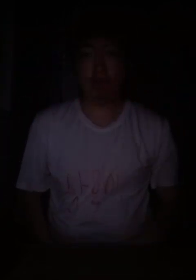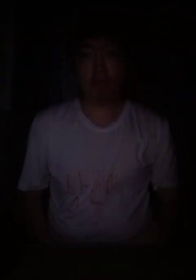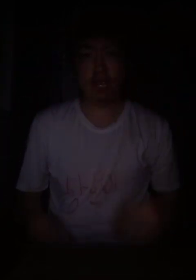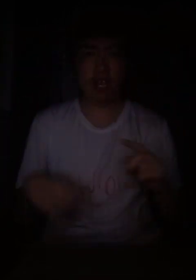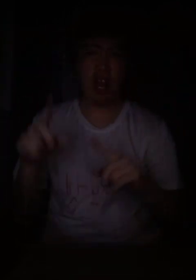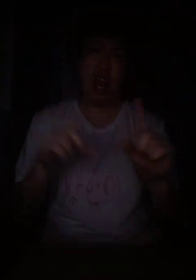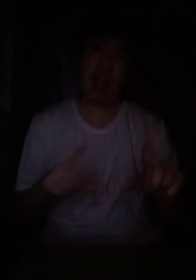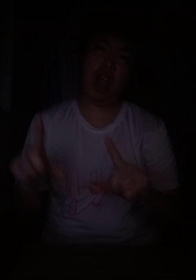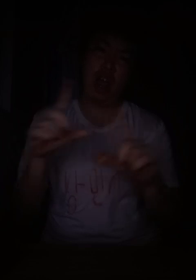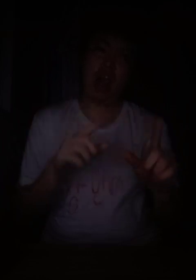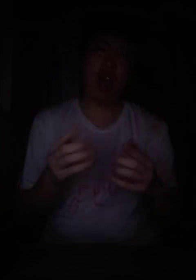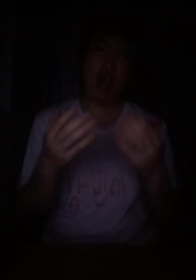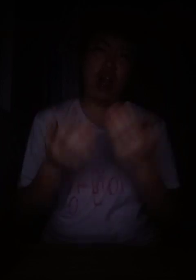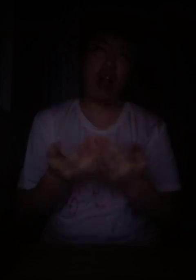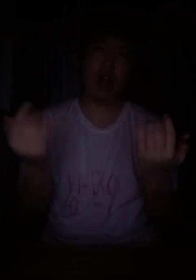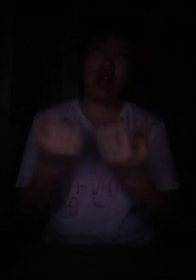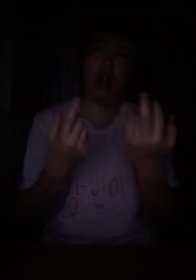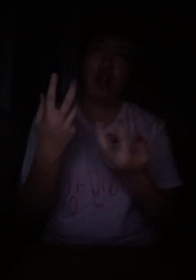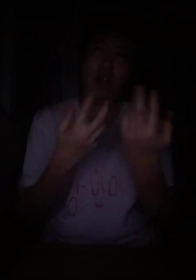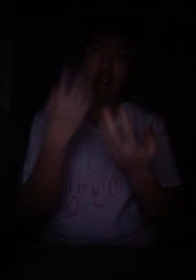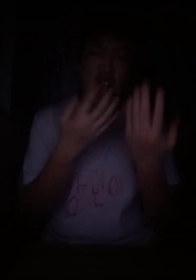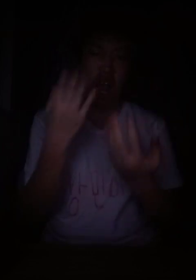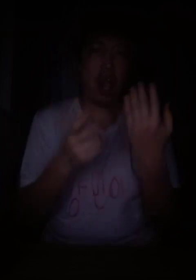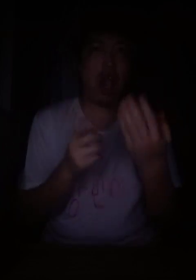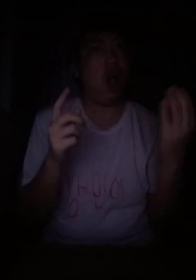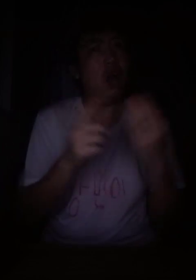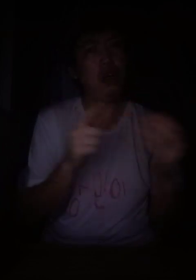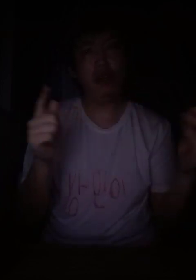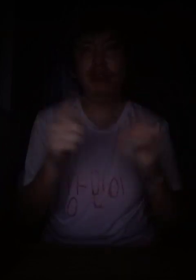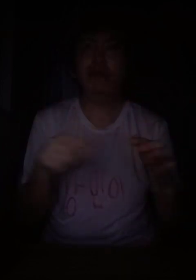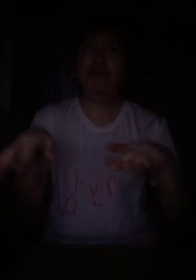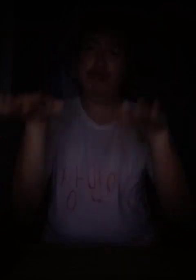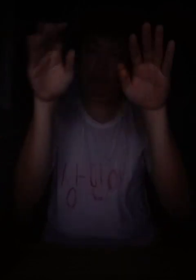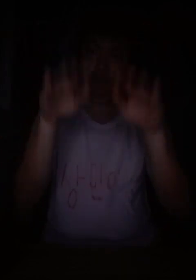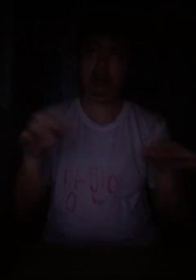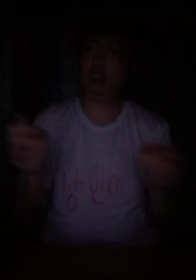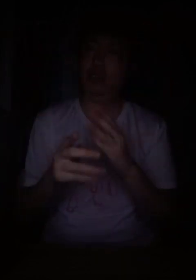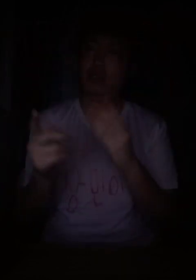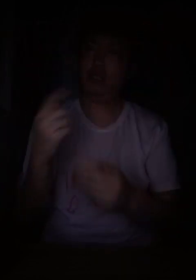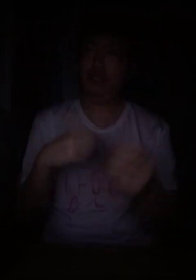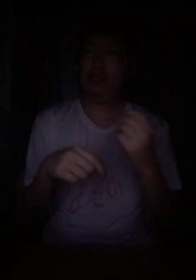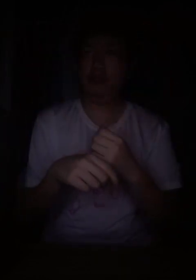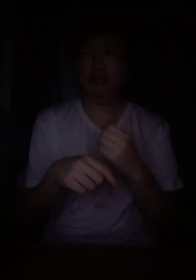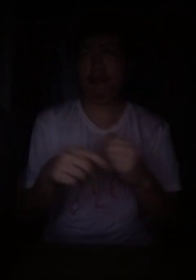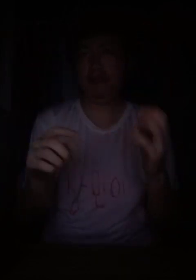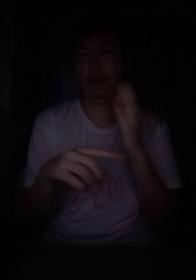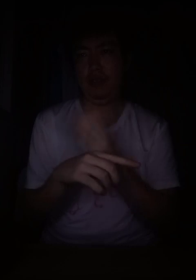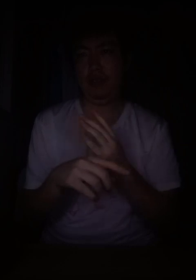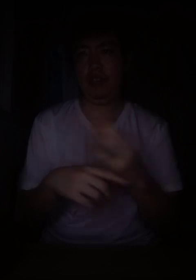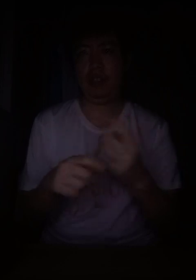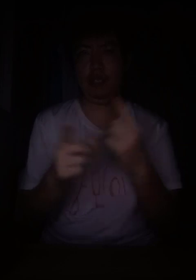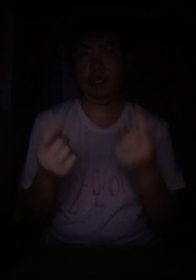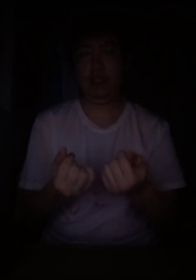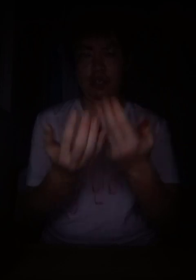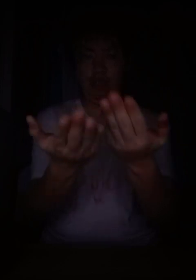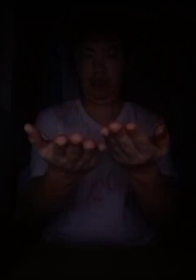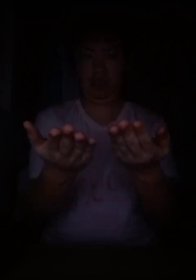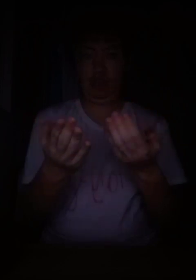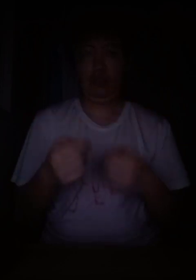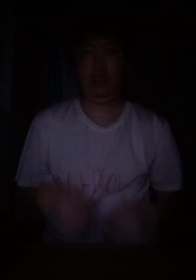살려달라는 외침을 듣고 주민이 신고했지만 순식간에 물이 차올라서 구조대도 진입하지 못했습니다. 윤정주 기자입니다.